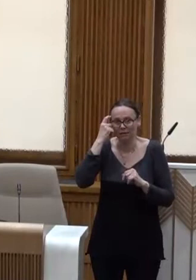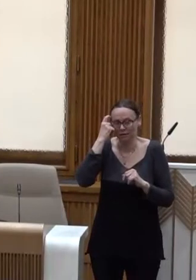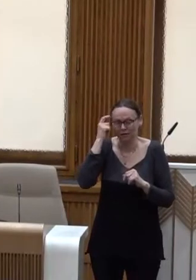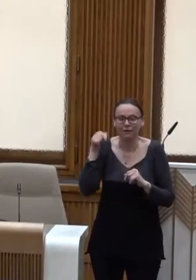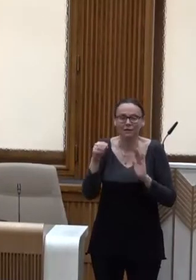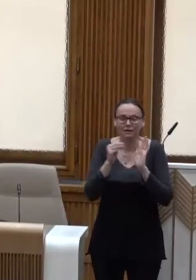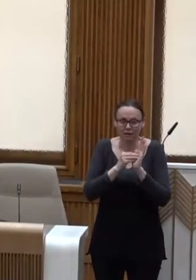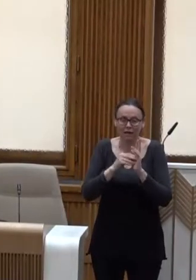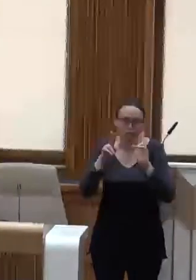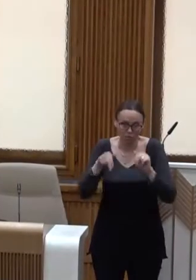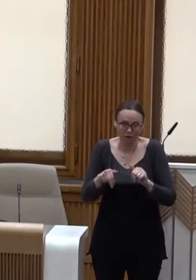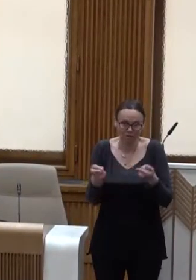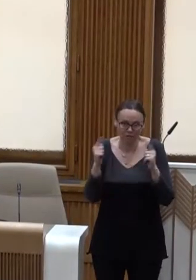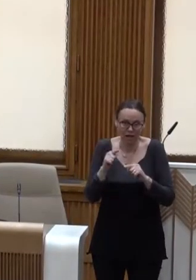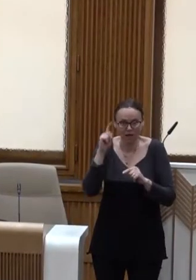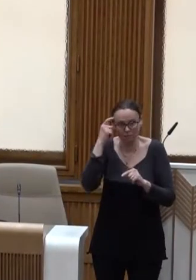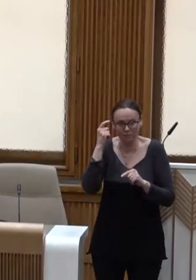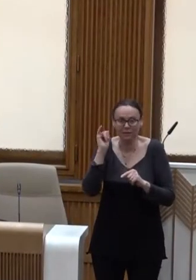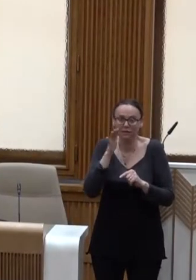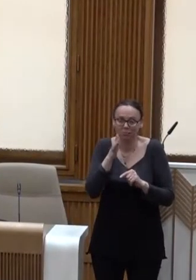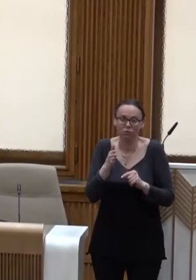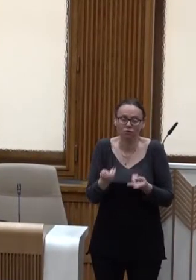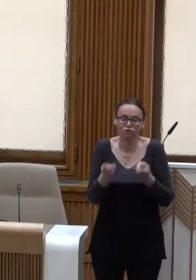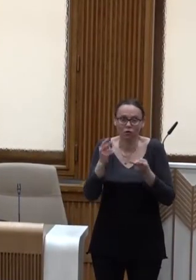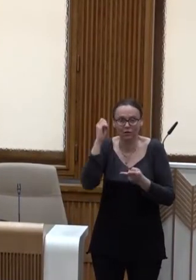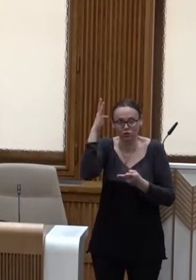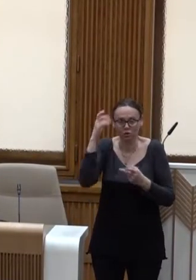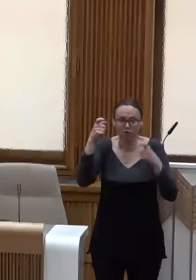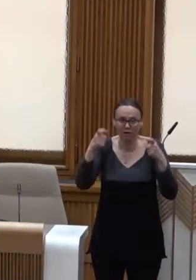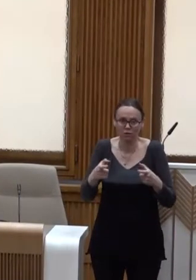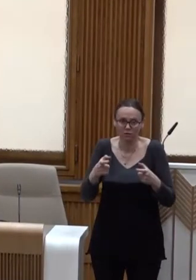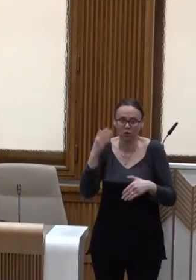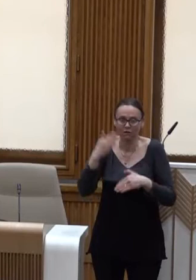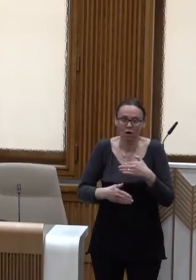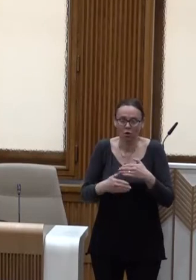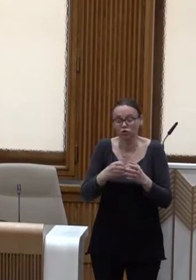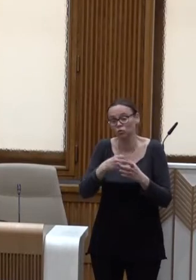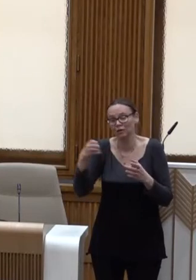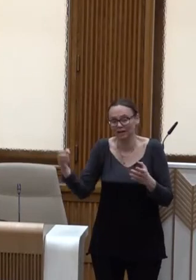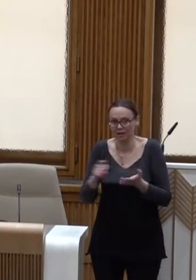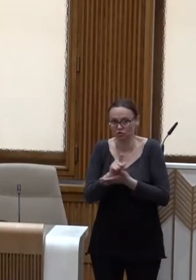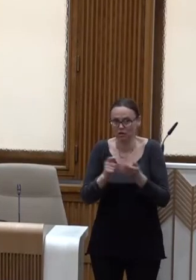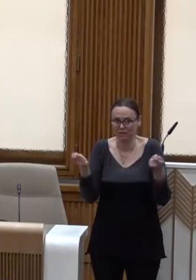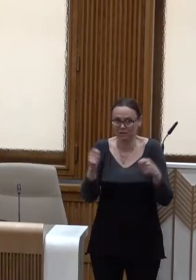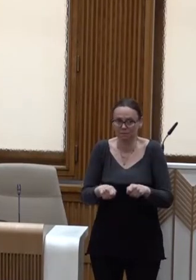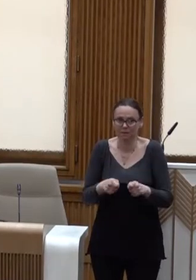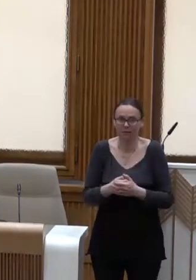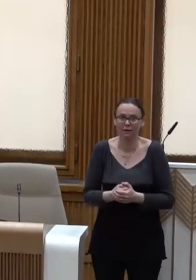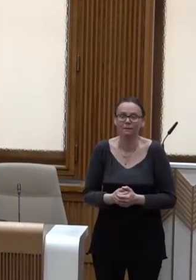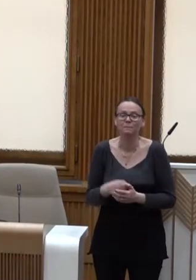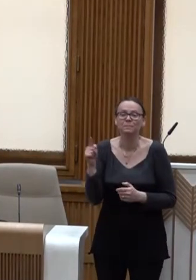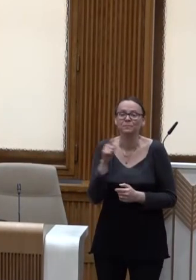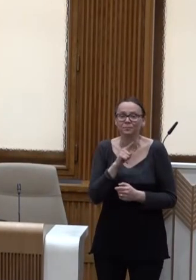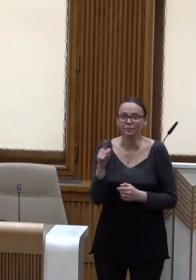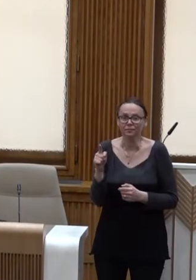ta datum realen ali utegnejo biti vzgojno izobraževalne ustanove na koncu bistveno dlje časa zaprte? In